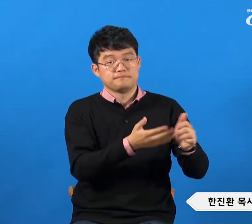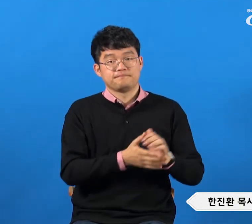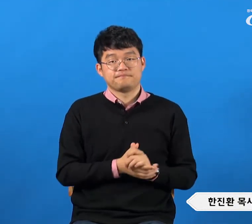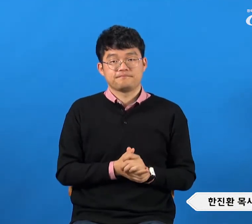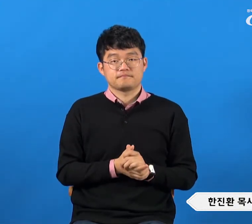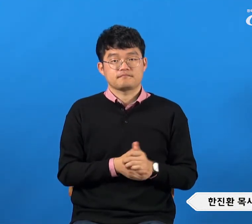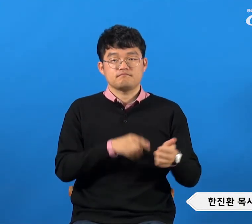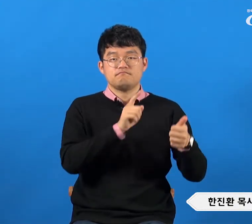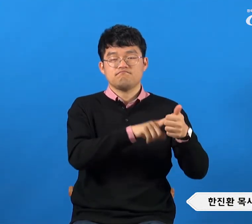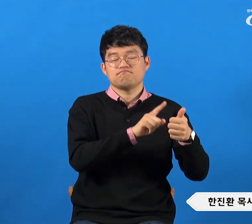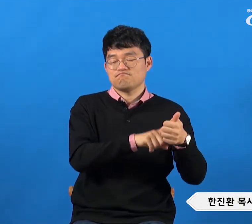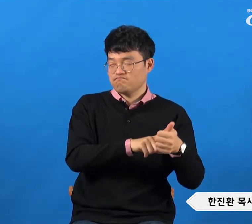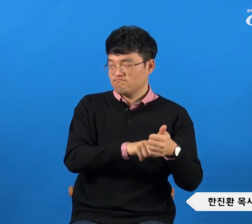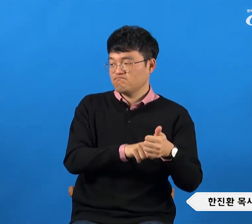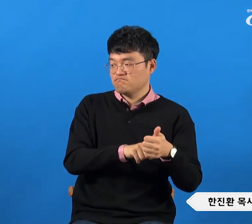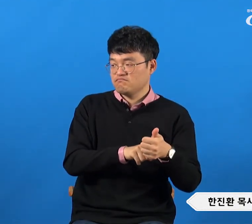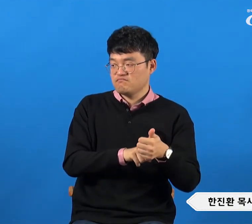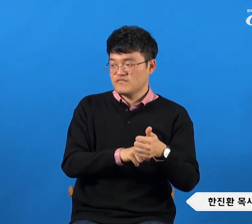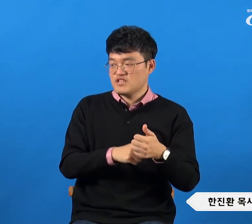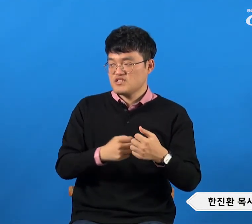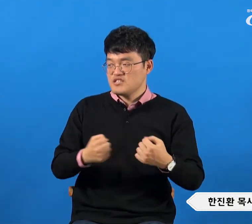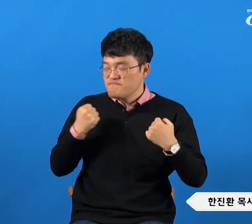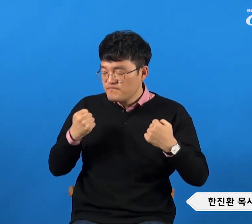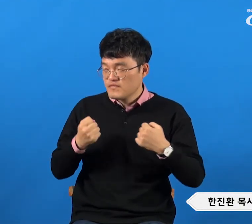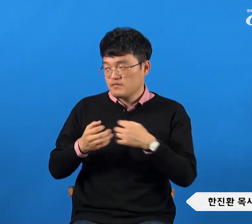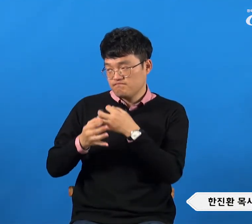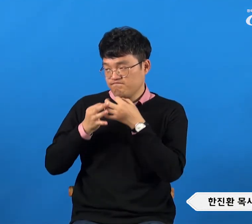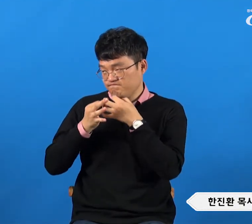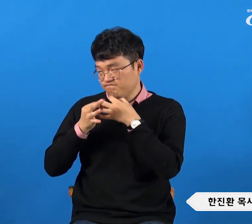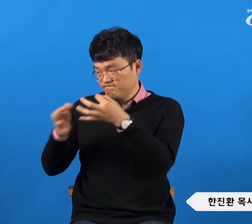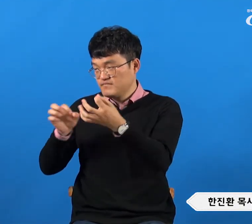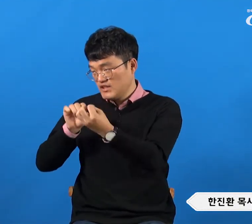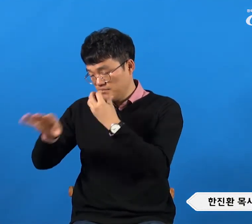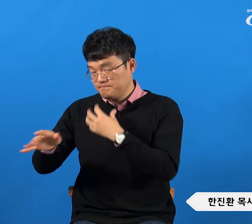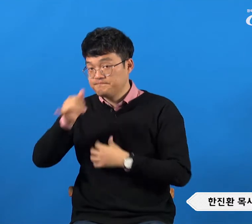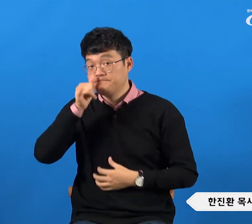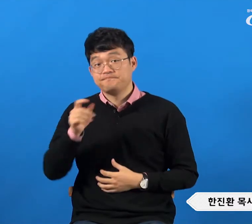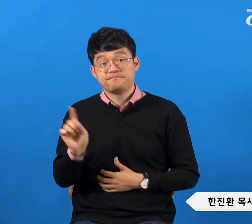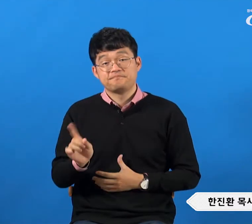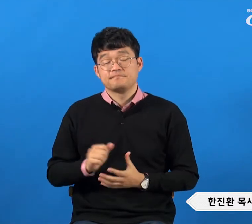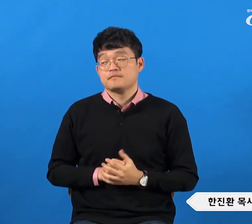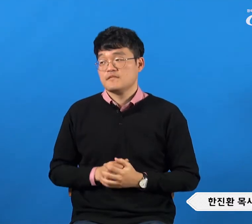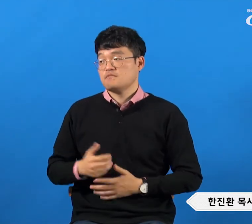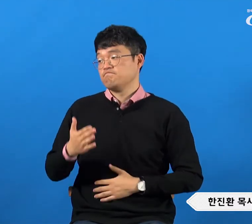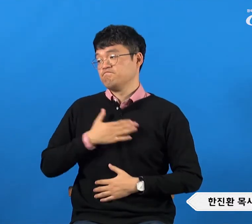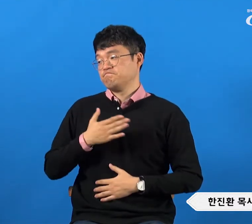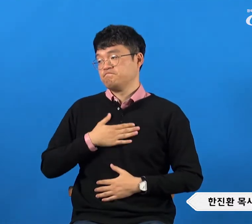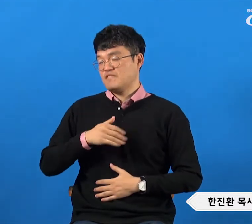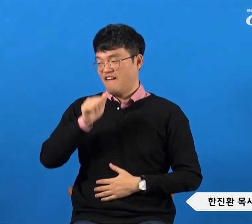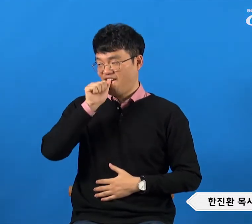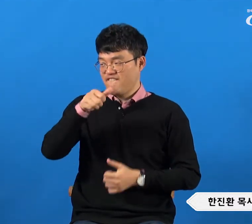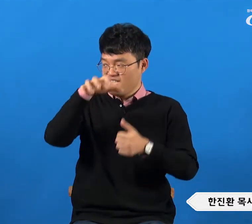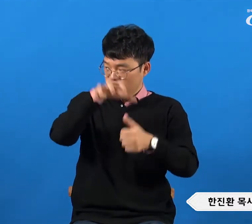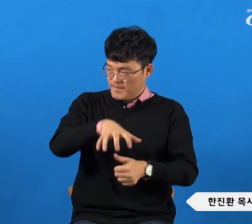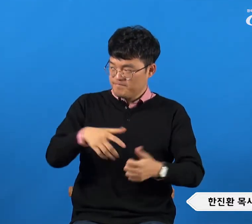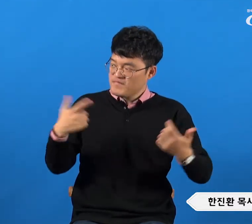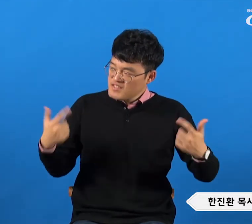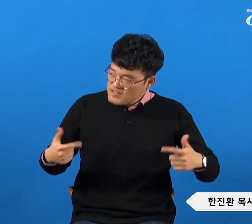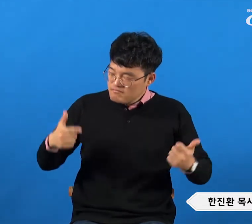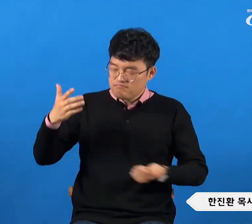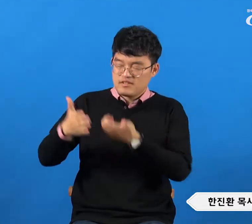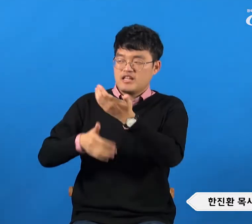물어보았습니다. 만델라가 우렁찬 목소리로 이렇게 답했습니다. 나는 감옥에서